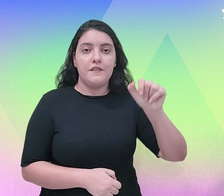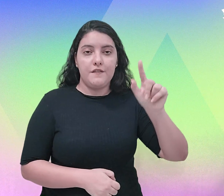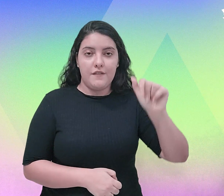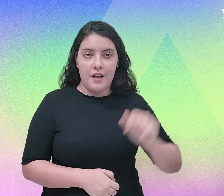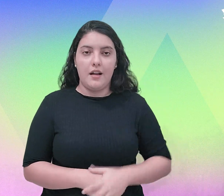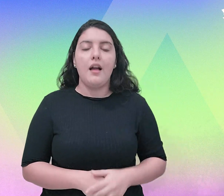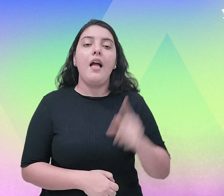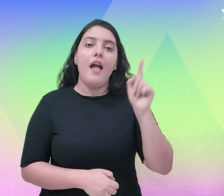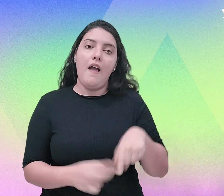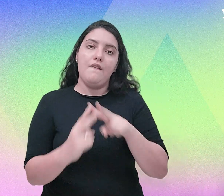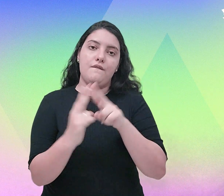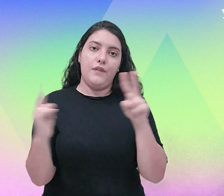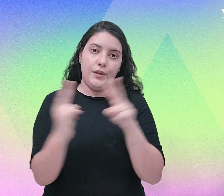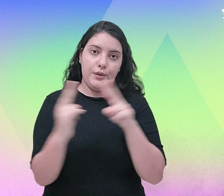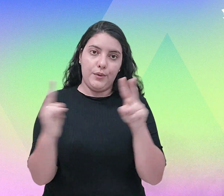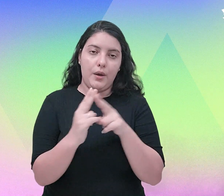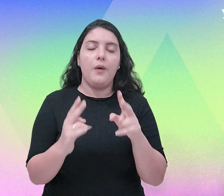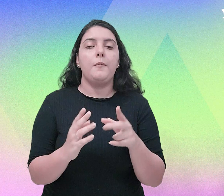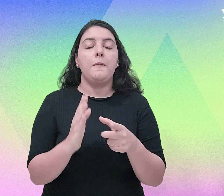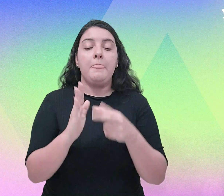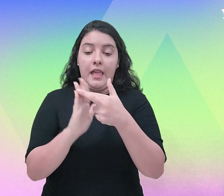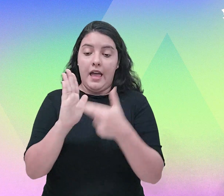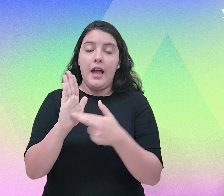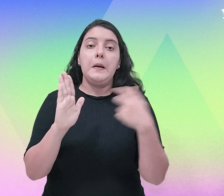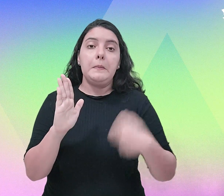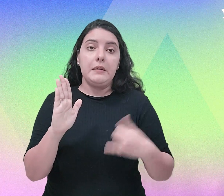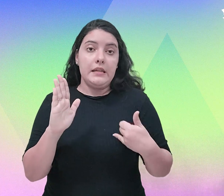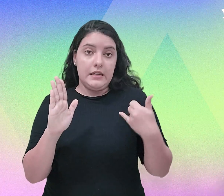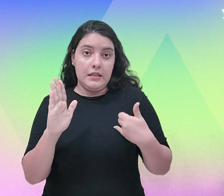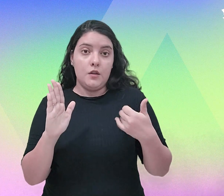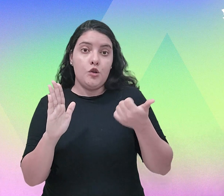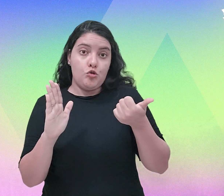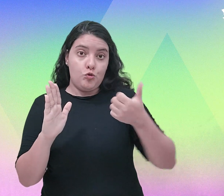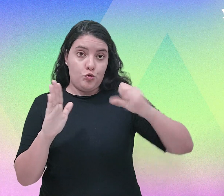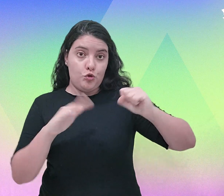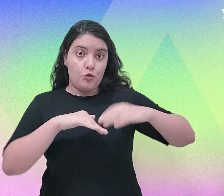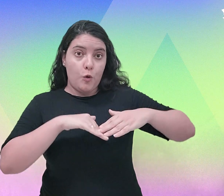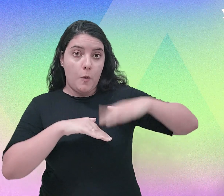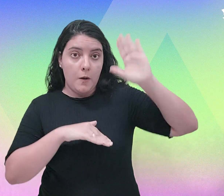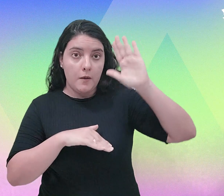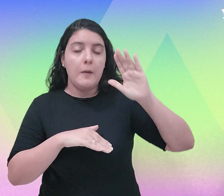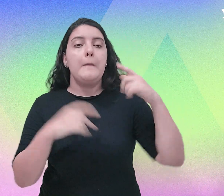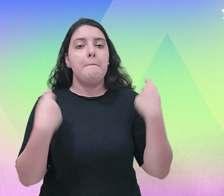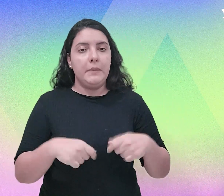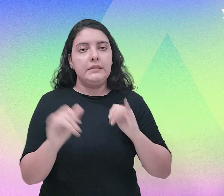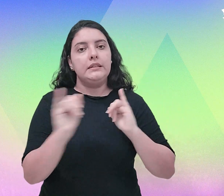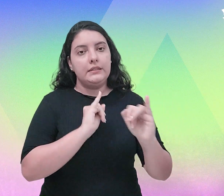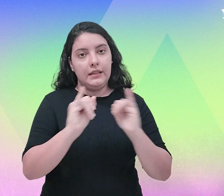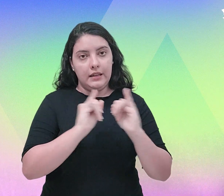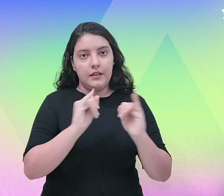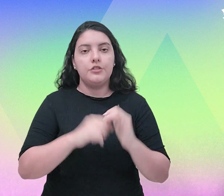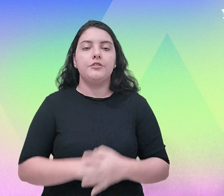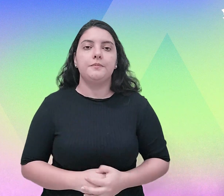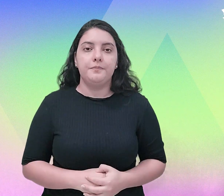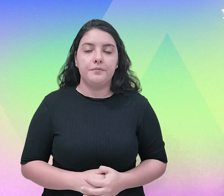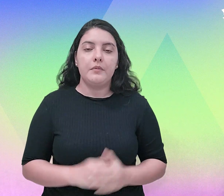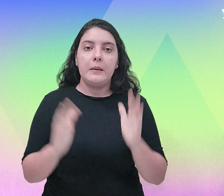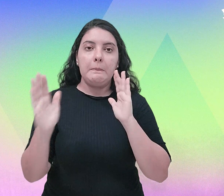formato virtual pré-requisito idade a partir de 18 anos e conexão com a internet período